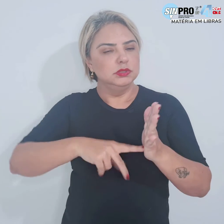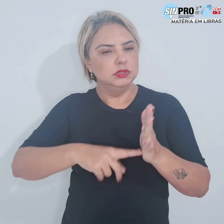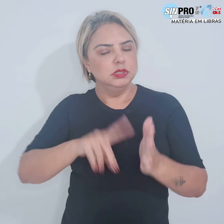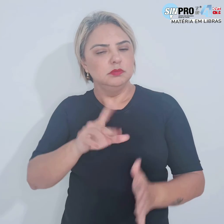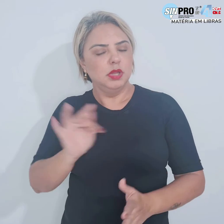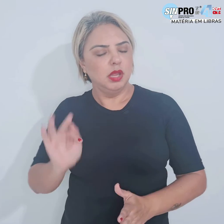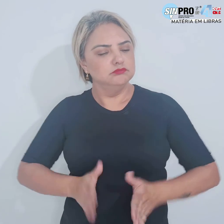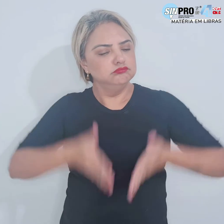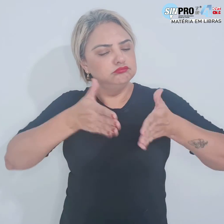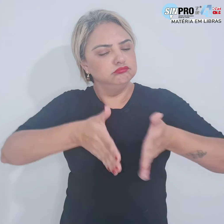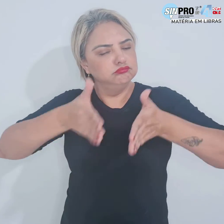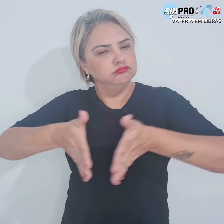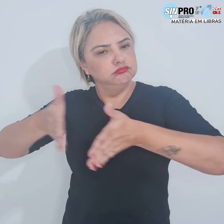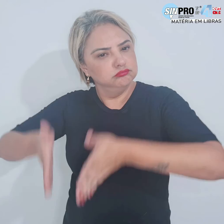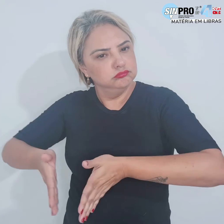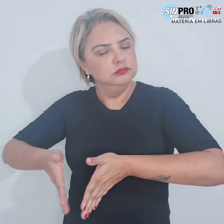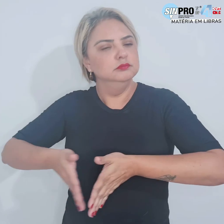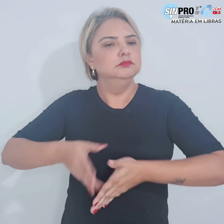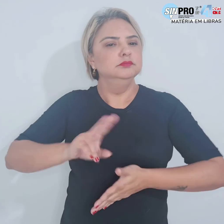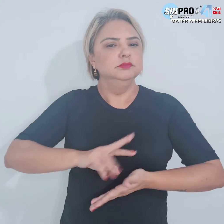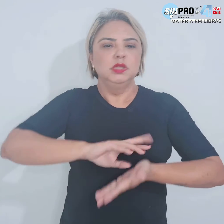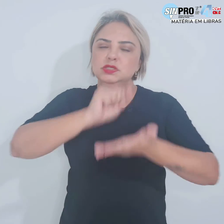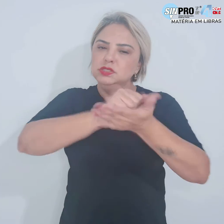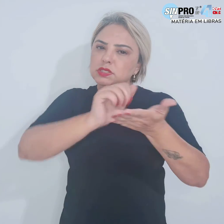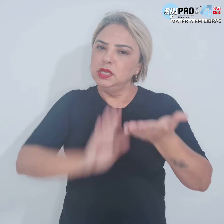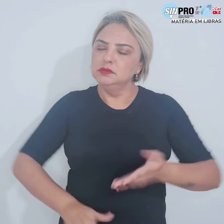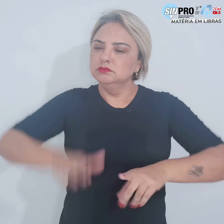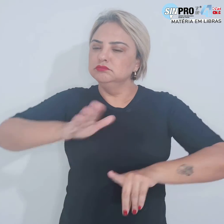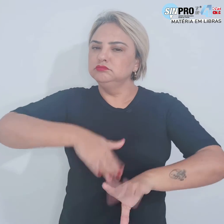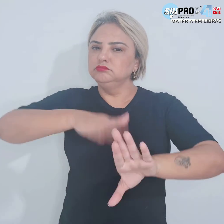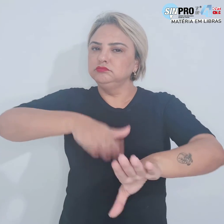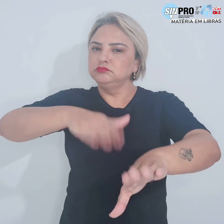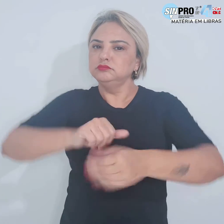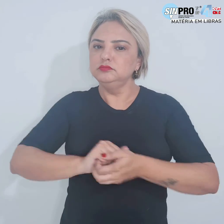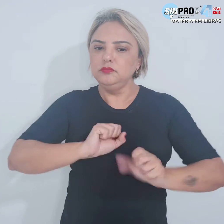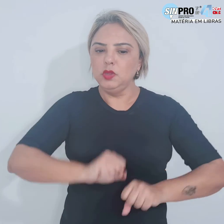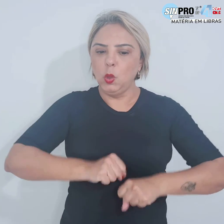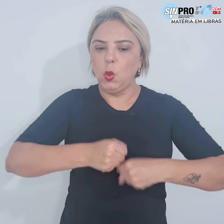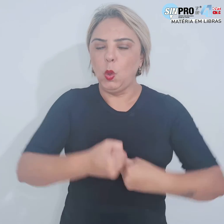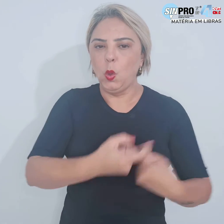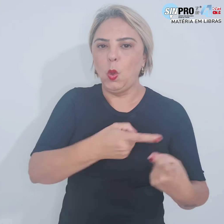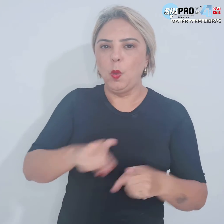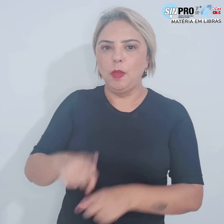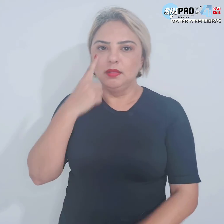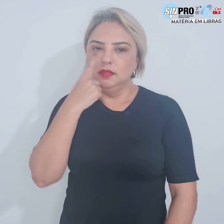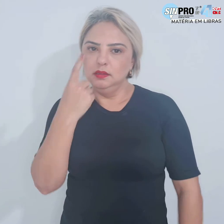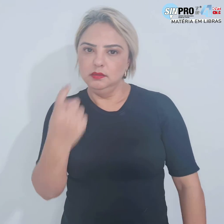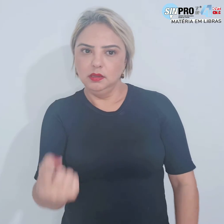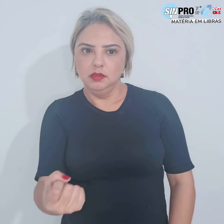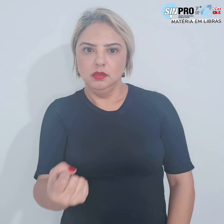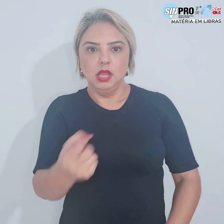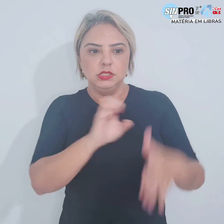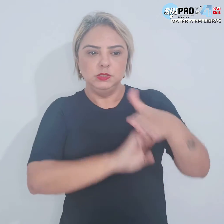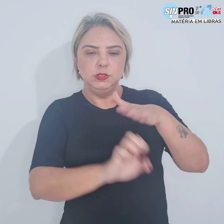o Simpro-DF participa ativamente de ações e movimentos de combate aos interesses